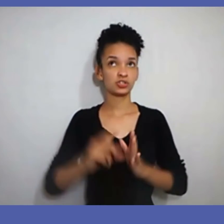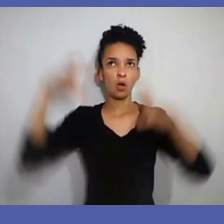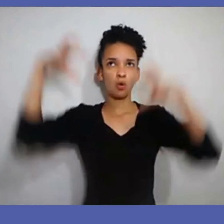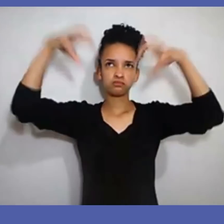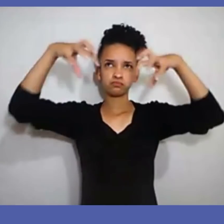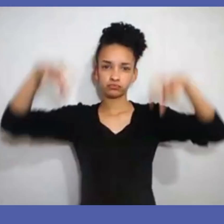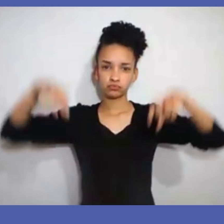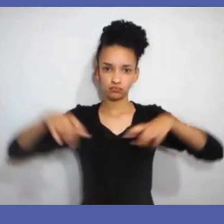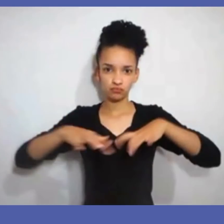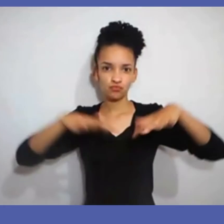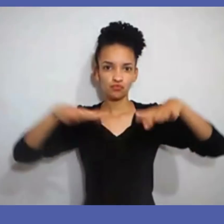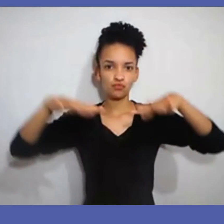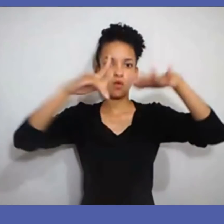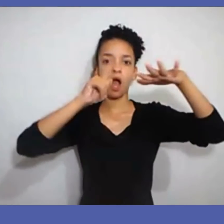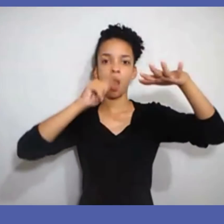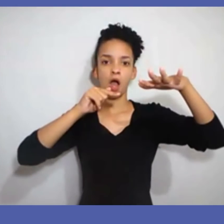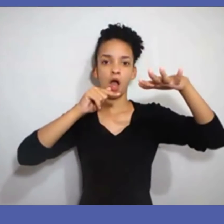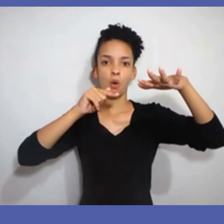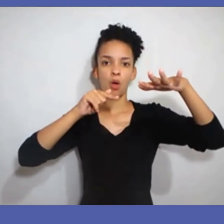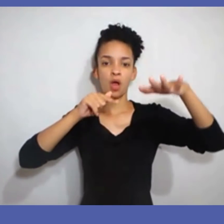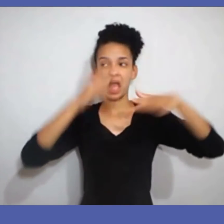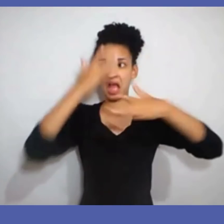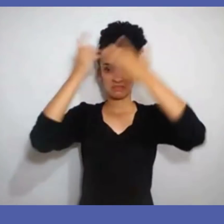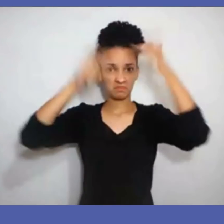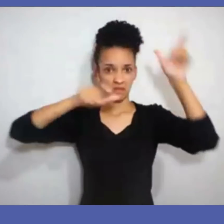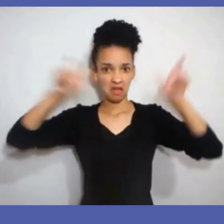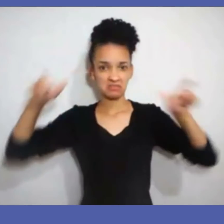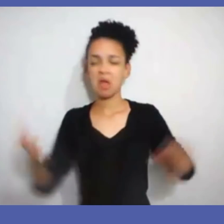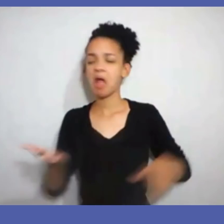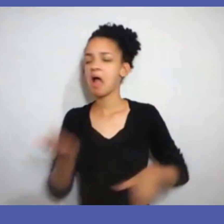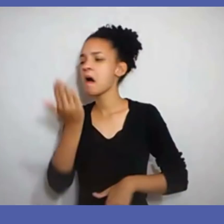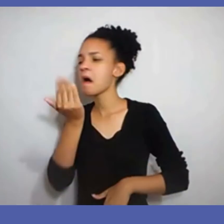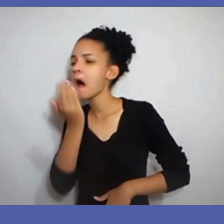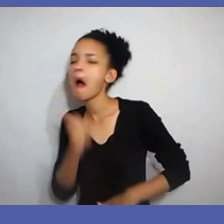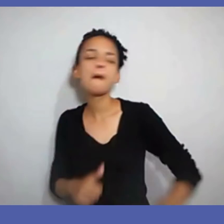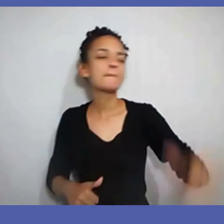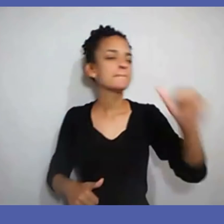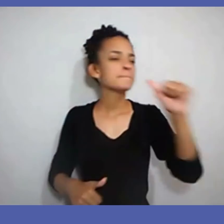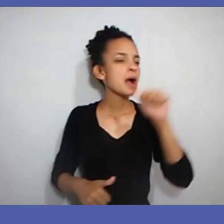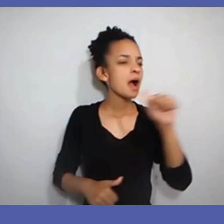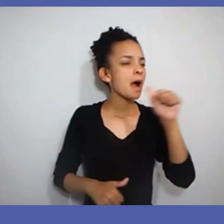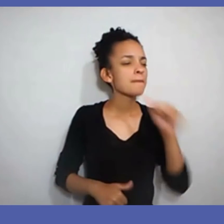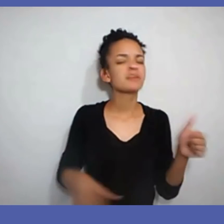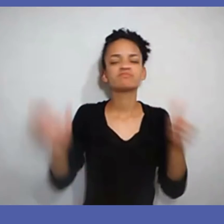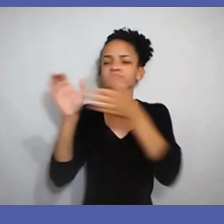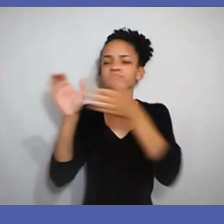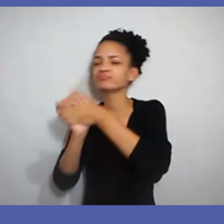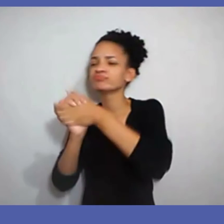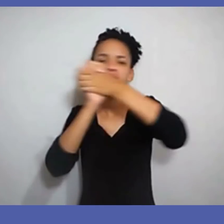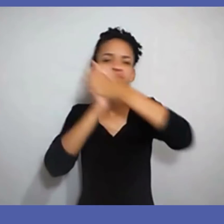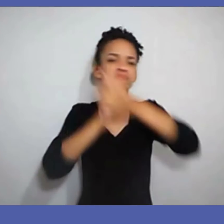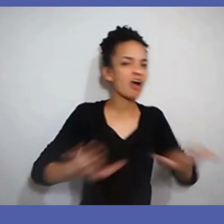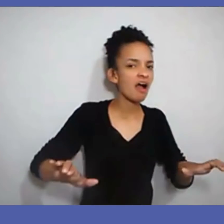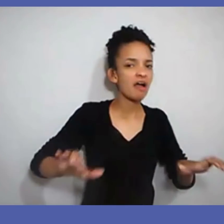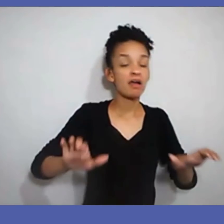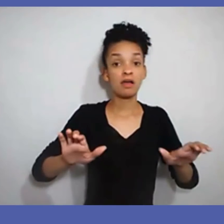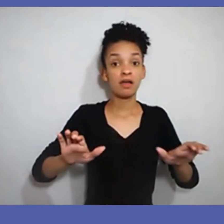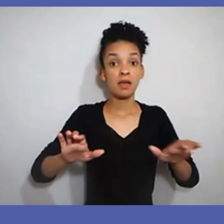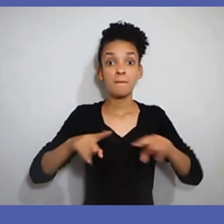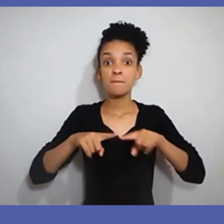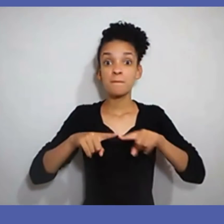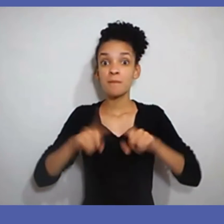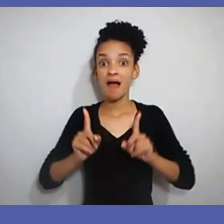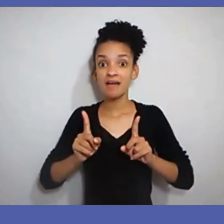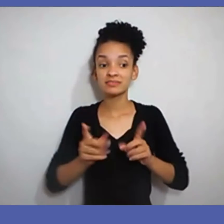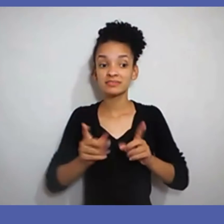casavam e davam-se em casamento, até o dia em que Noé entrou na arca, e não perceberam, senão quando